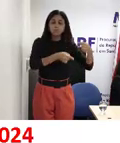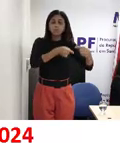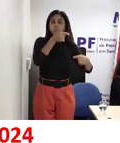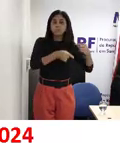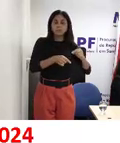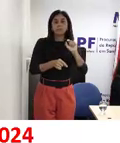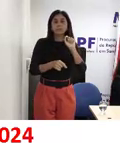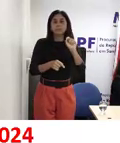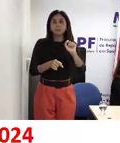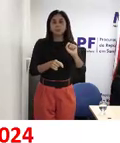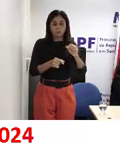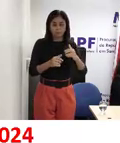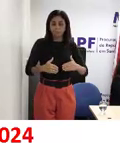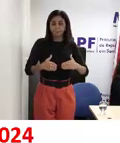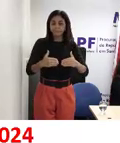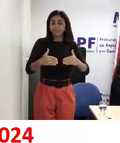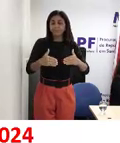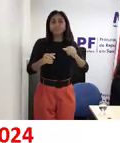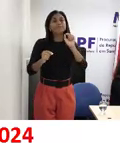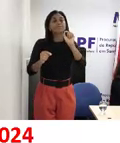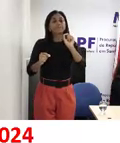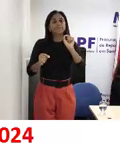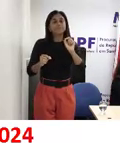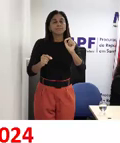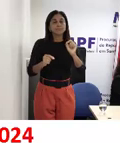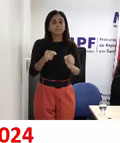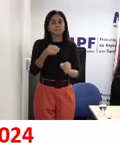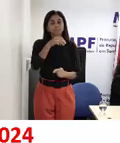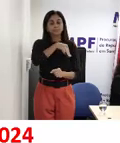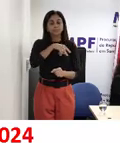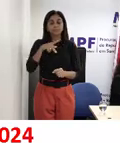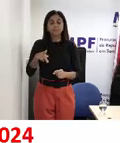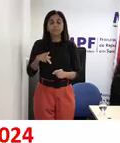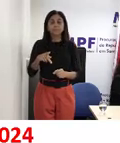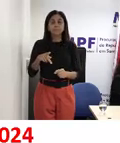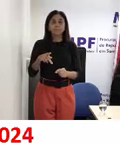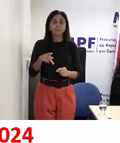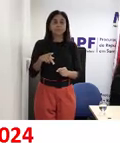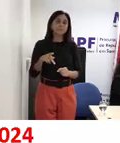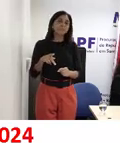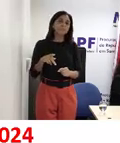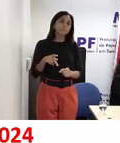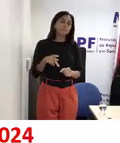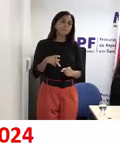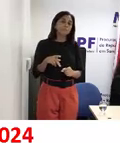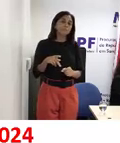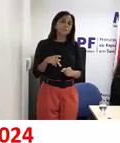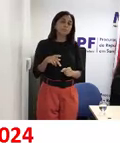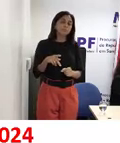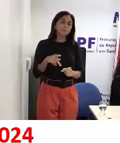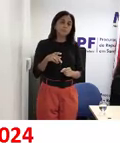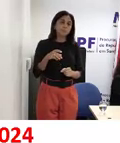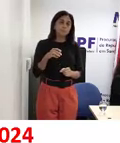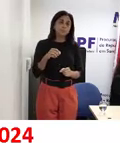impulsionamento e partindo de um órgão tão importante quanto o Ministério Público Federal que eu costumo dizer que é o nosso meio de